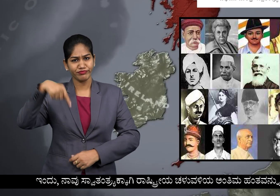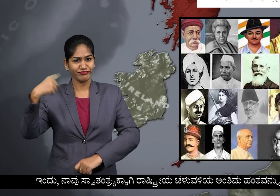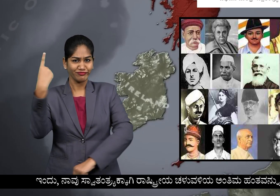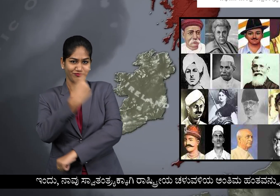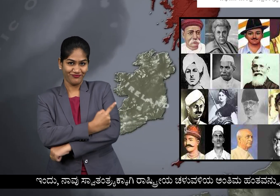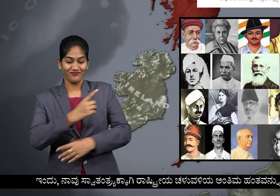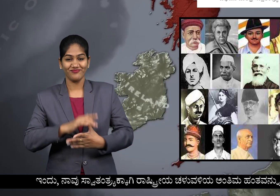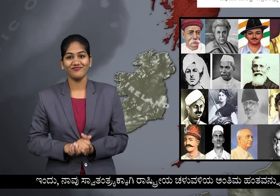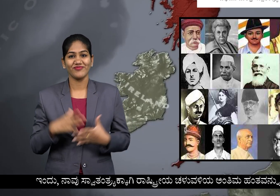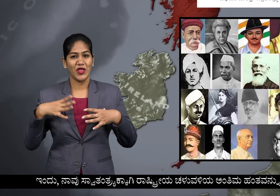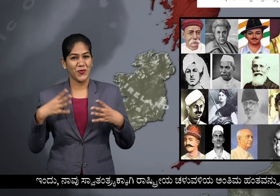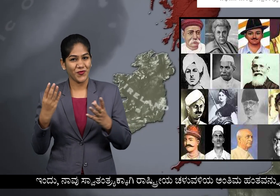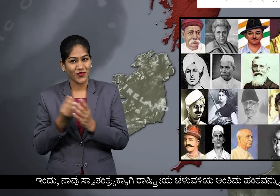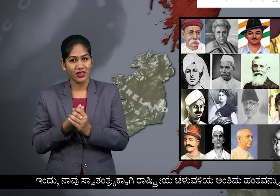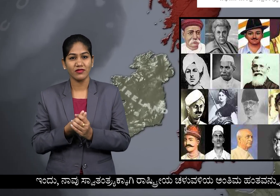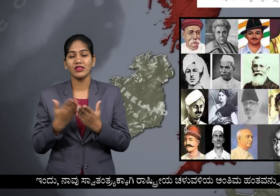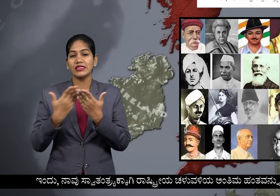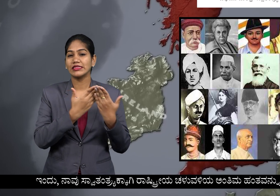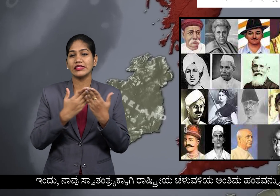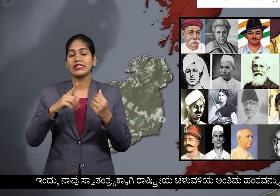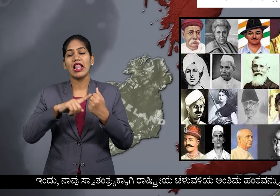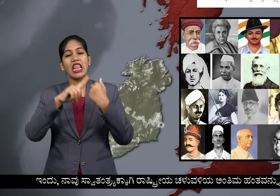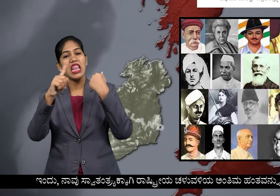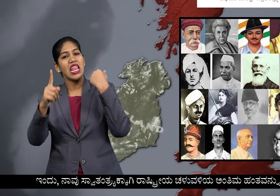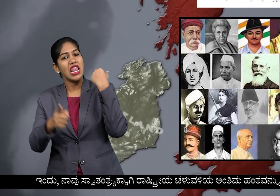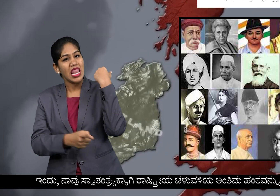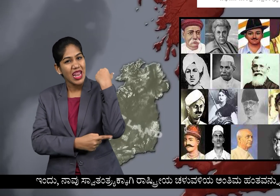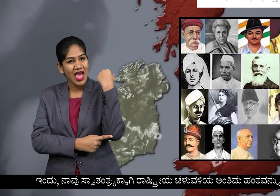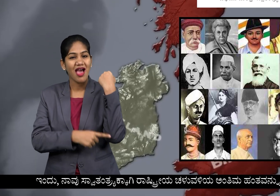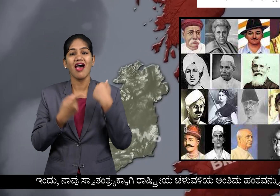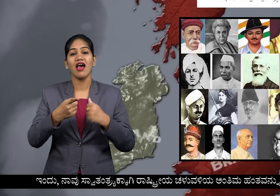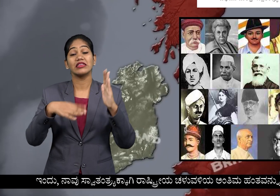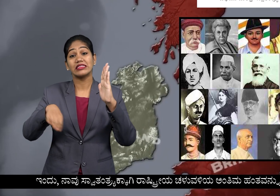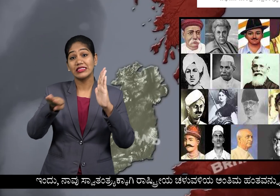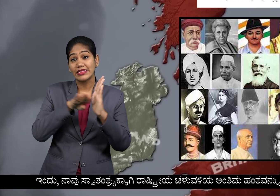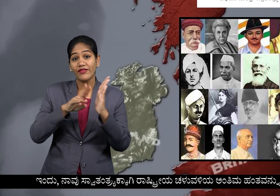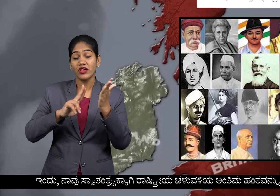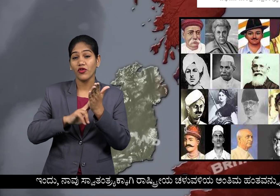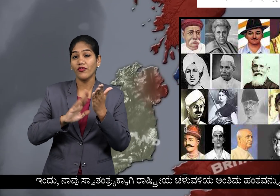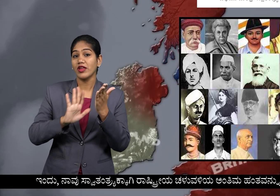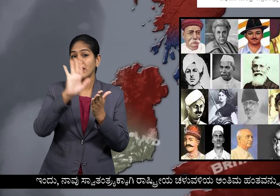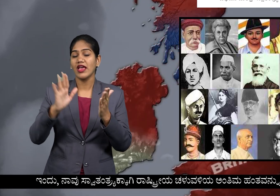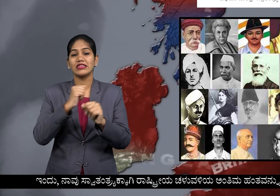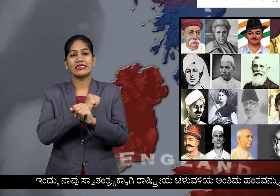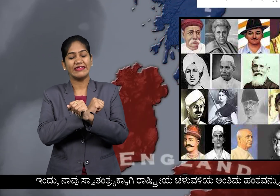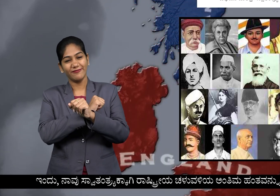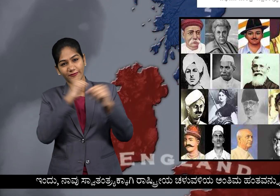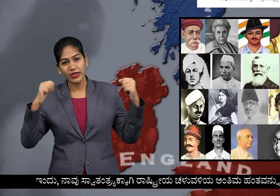ಇಂದು ನಾವು ಸ್ವಾತಂತ್ರ್ಯಕ್ಕಾಗಿ ರಾಷ್ಟ್ರೀಯ ಚಳವಳಿಯ ಅಂತಿಮ ಹಂತವನ್ನು ಅಧ್ಯಯನ ಮಾಡುತ್ತೇವೆ